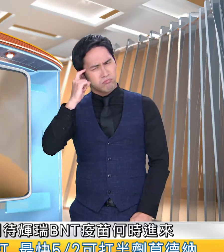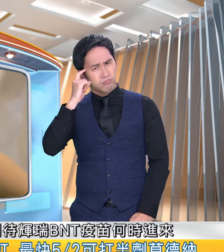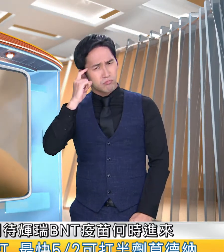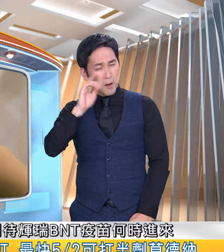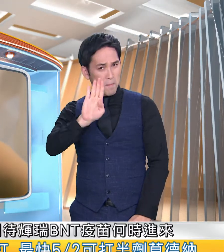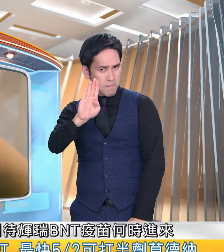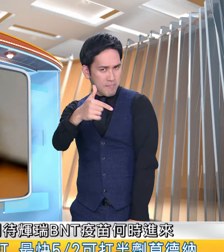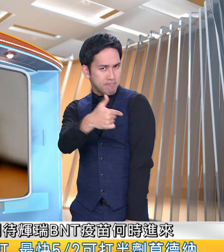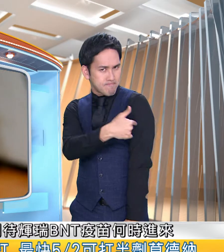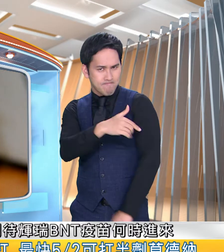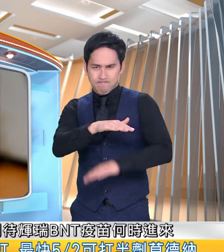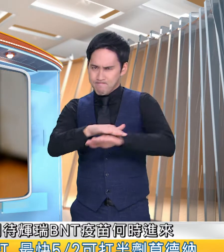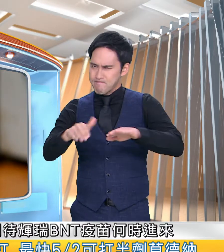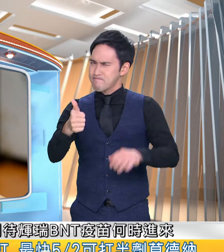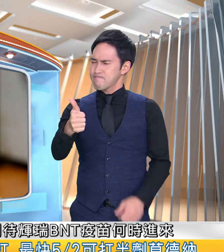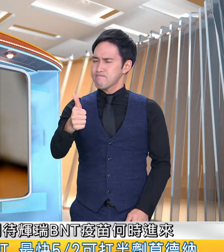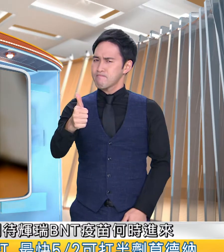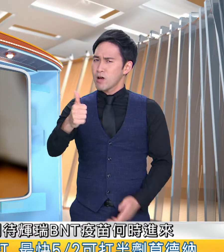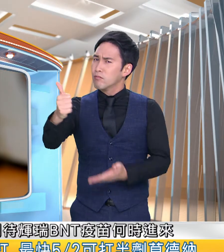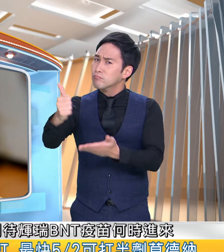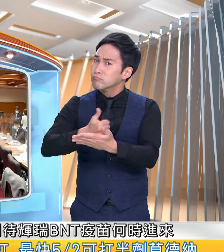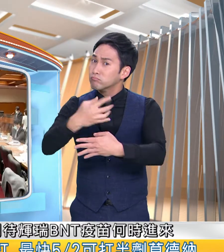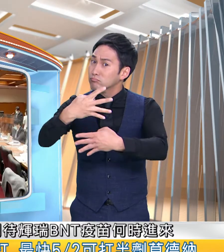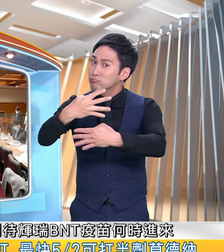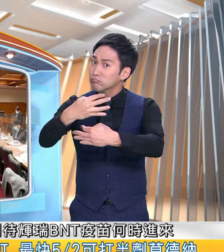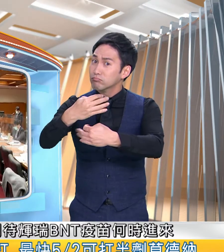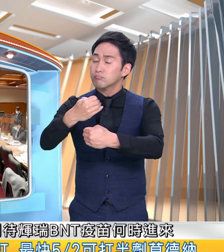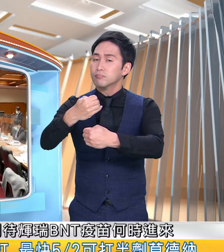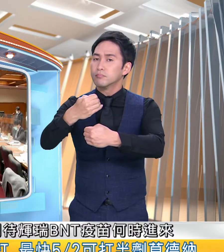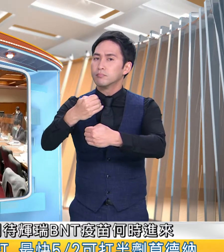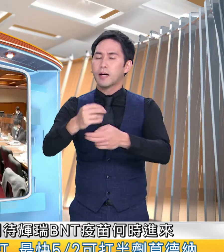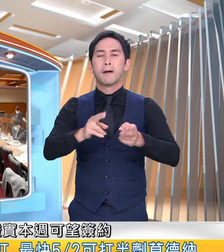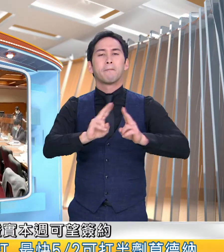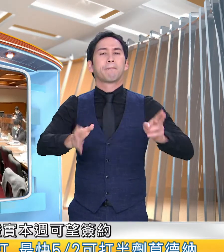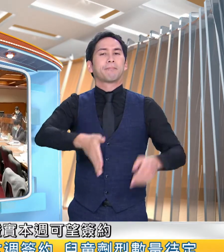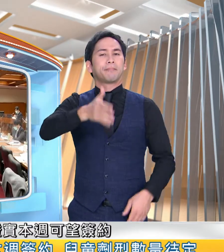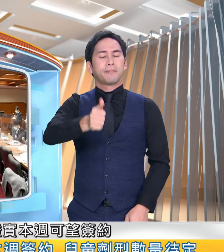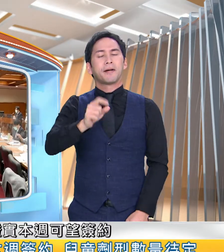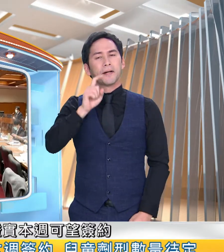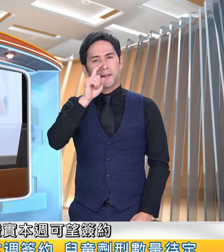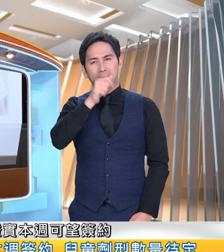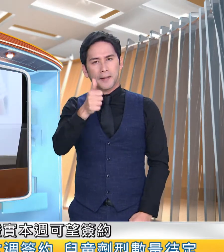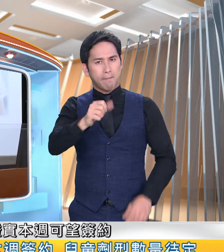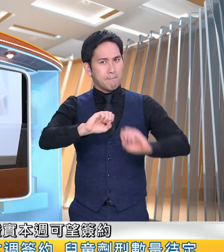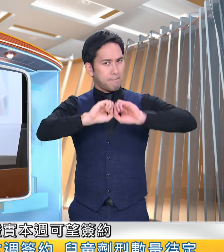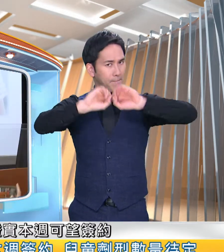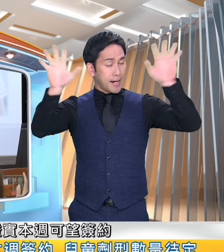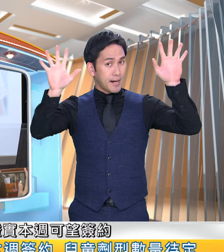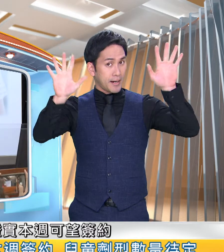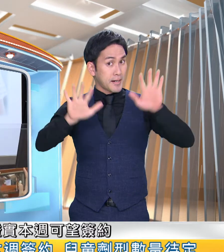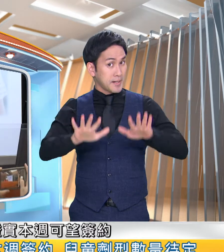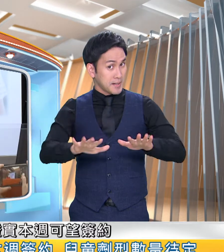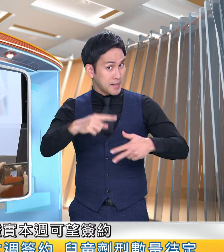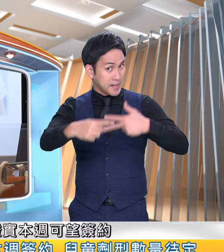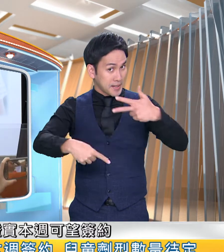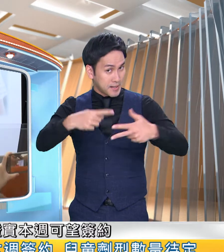期待辉瑞 BNT 疫苗何时会进来，指挥官陈时中证实，本周渴望签